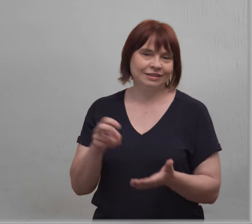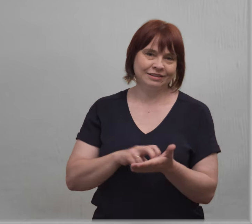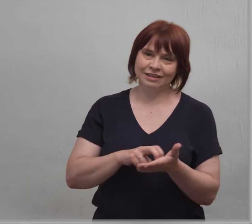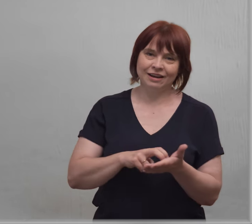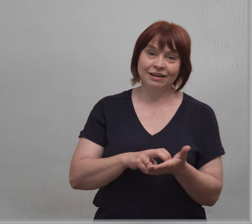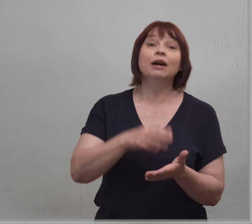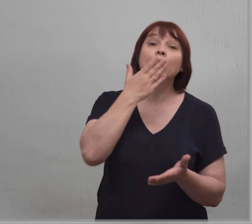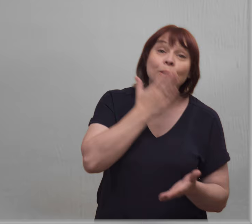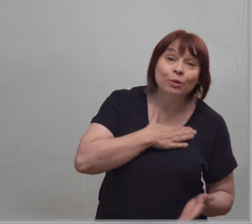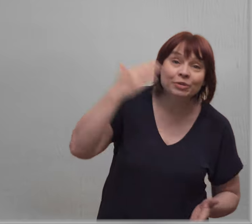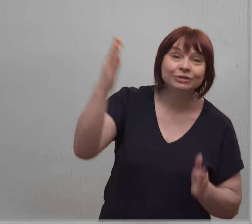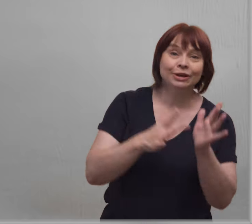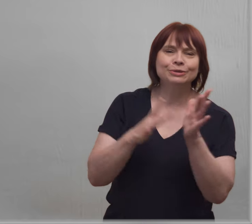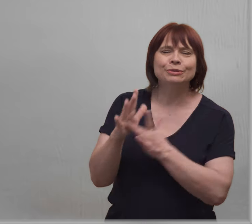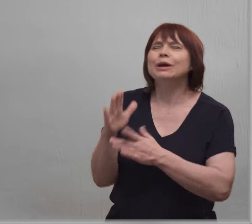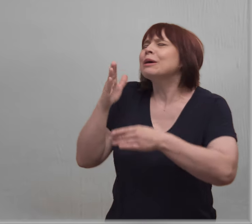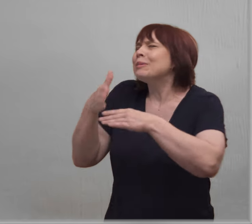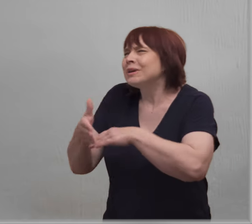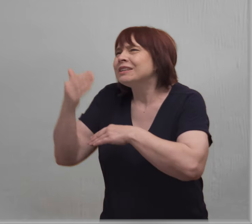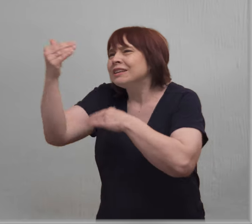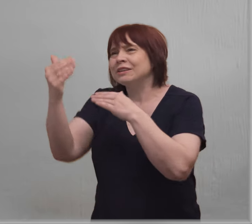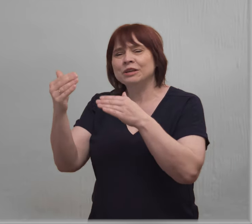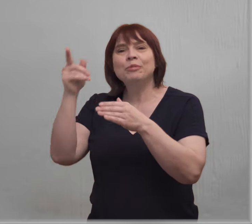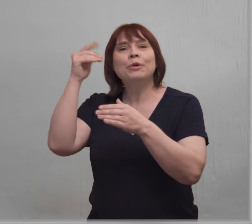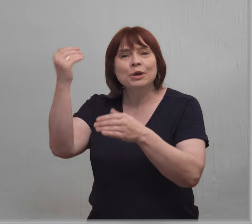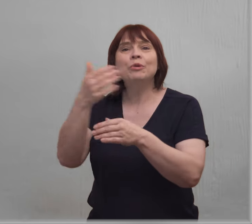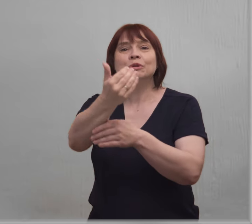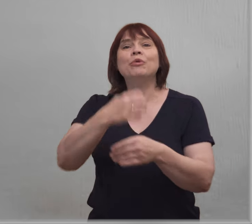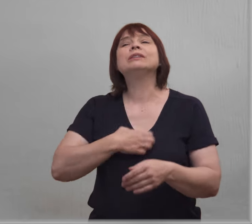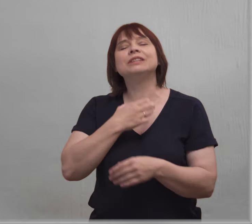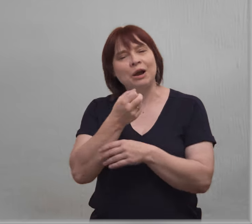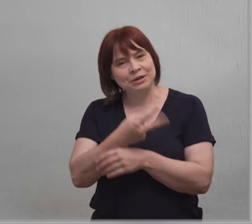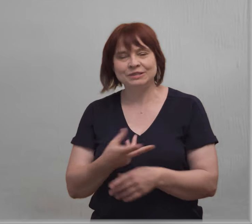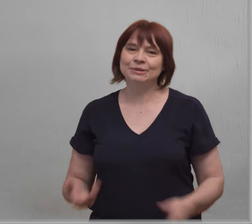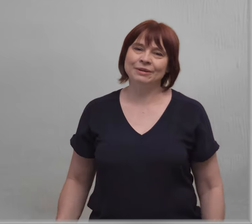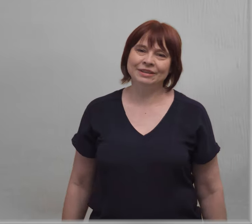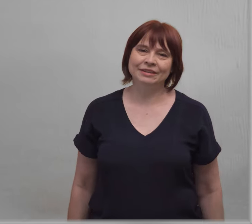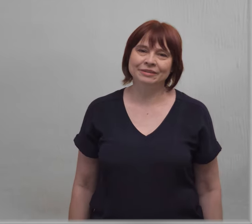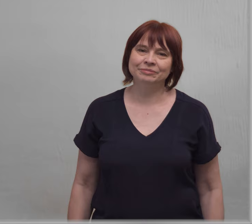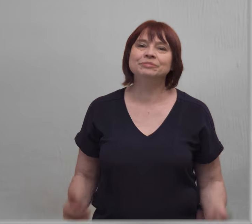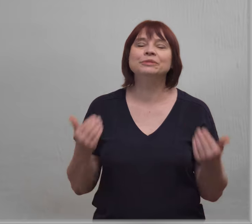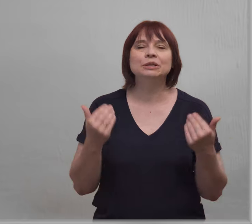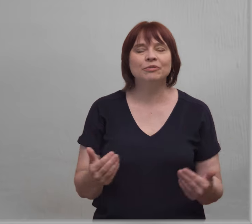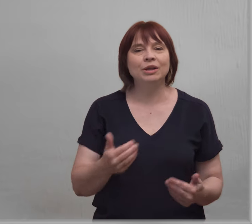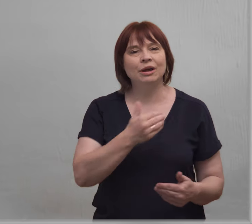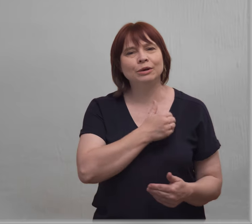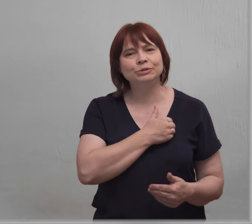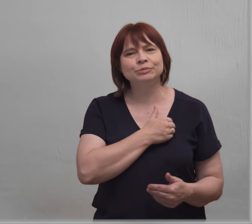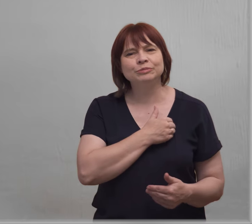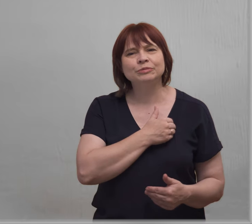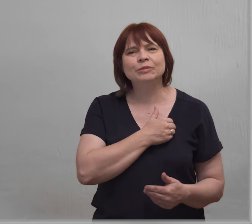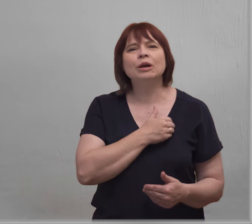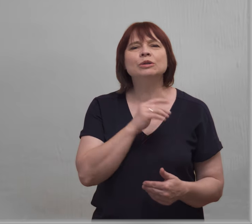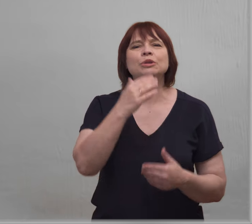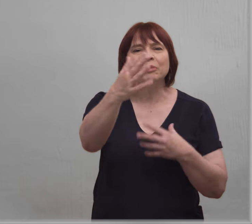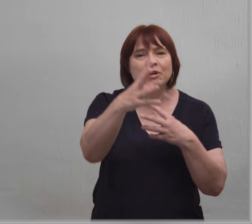Нему. Потому что совершенная любовь, она изгоняет всякий страх. И сегодня я хочу, чтобы это